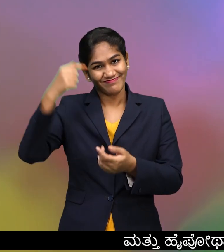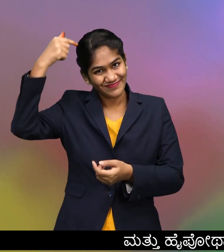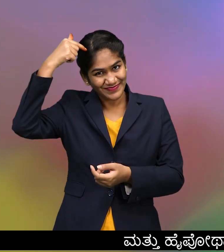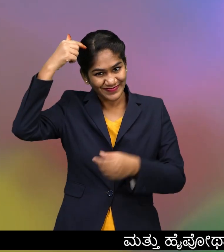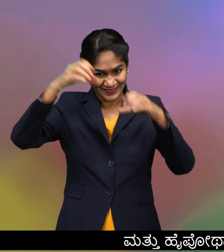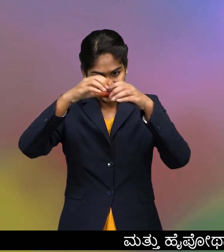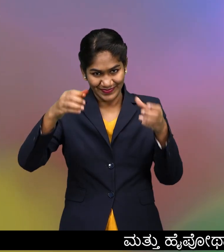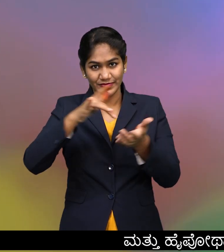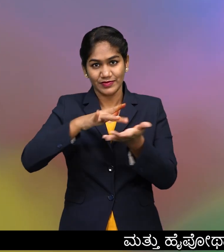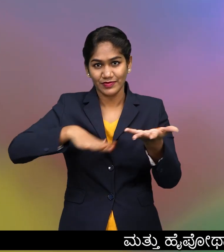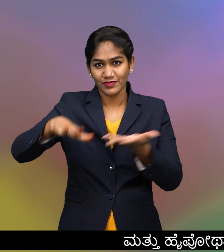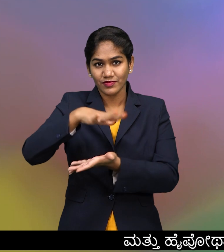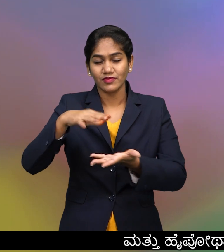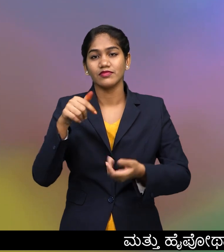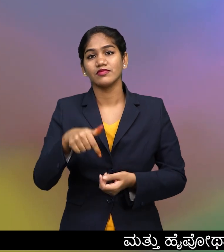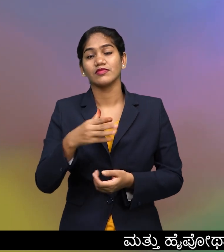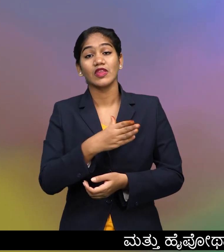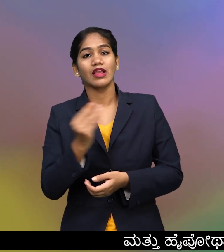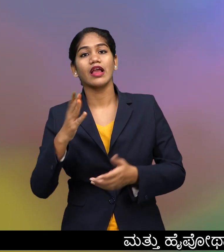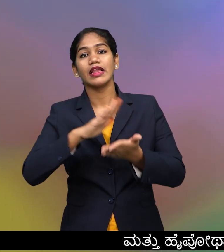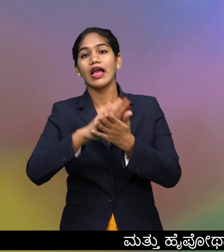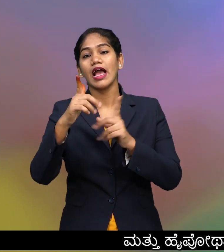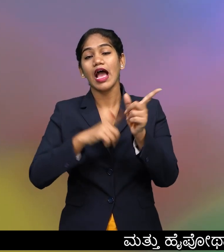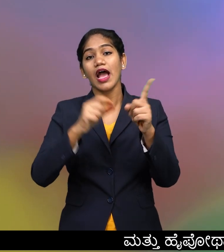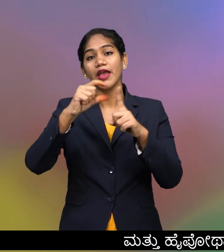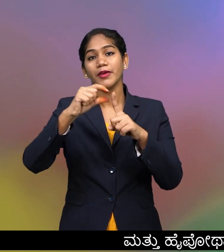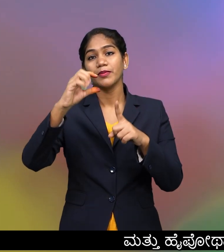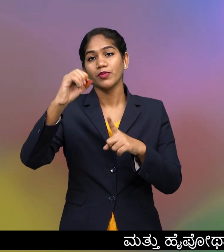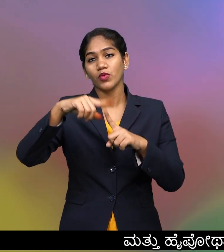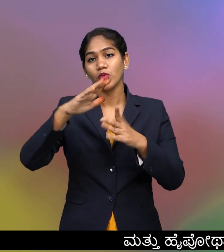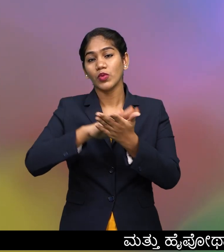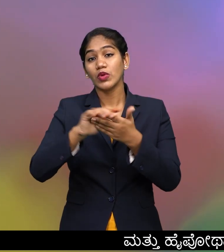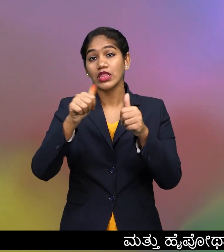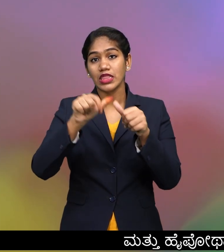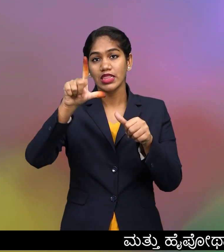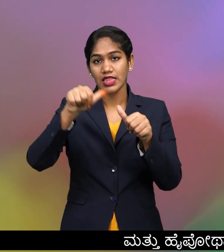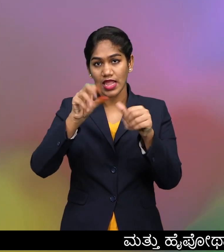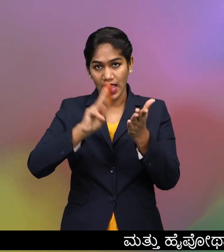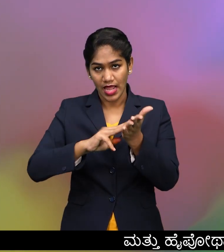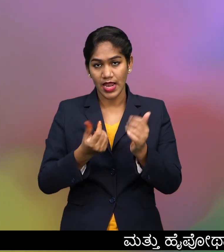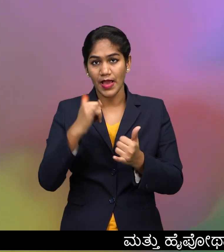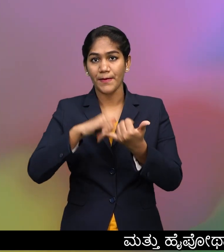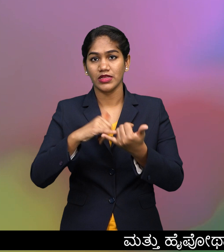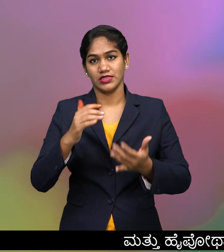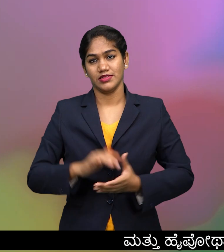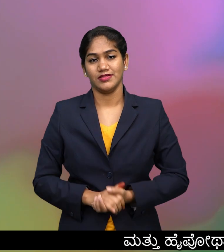ಮತ್ತು ಹೈಪೋಥಾಲಮಸ್ಗೆ ಕಳುಹಿಸುತ್ತದೆ.